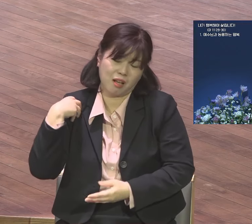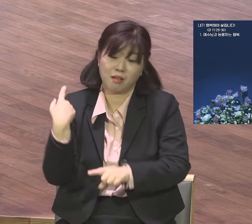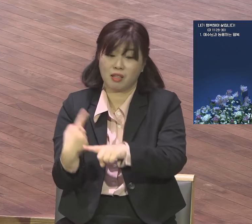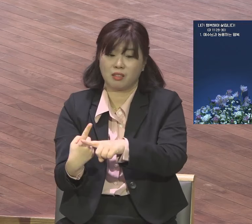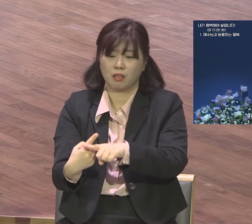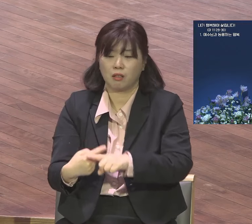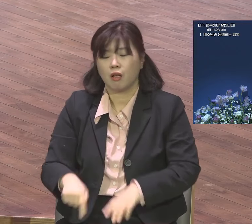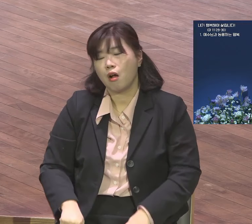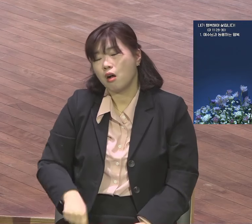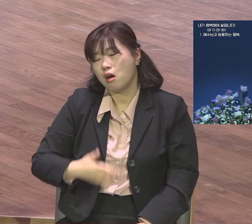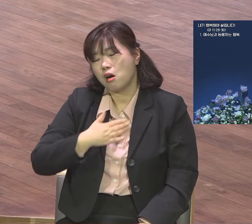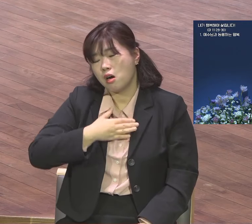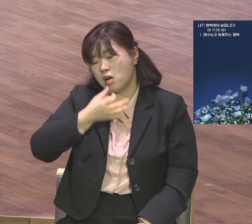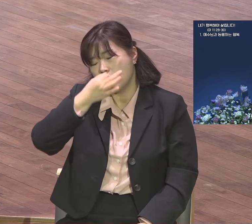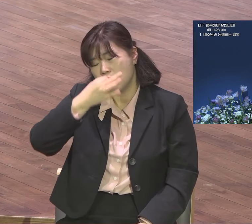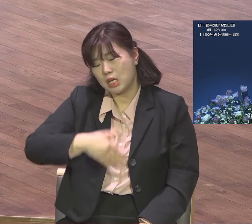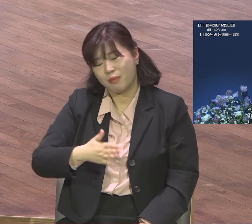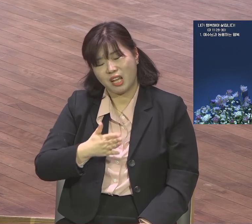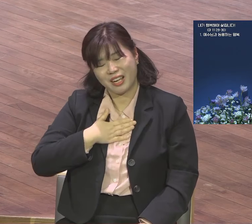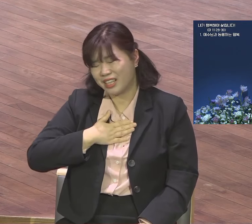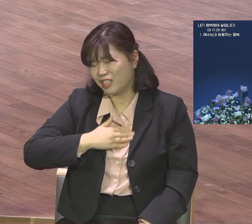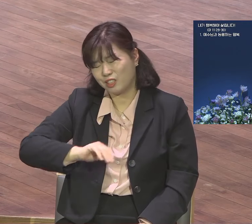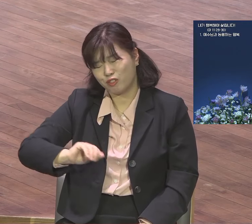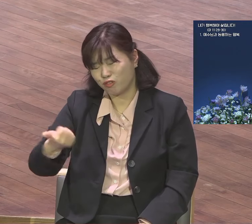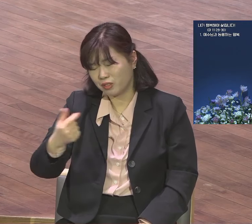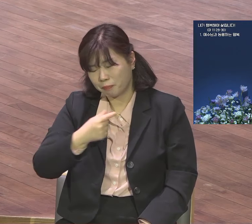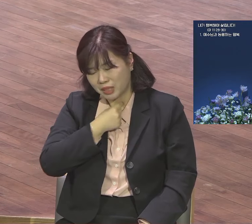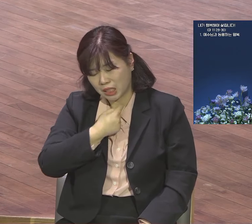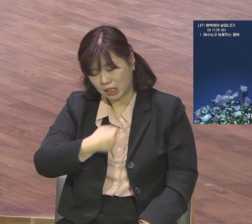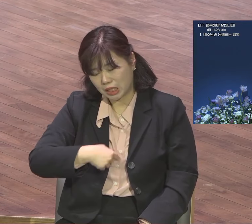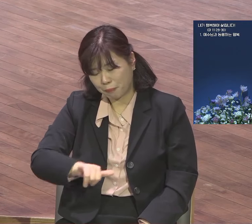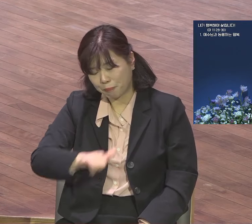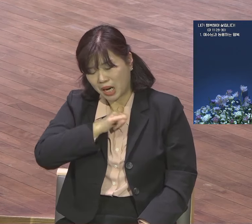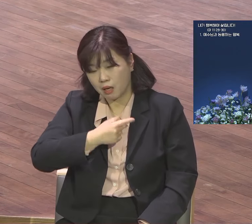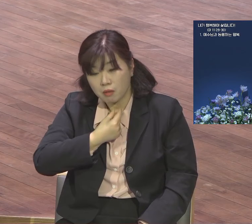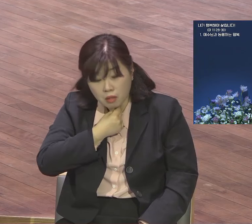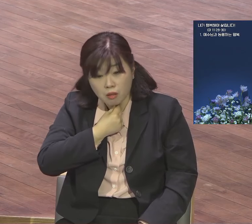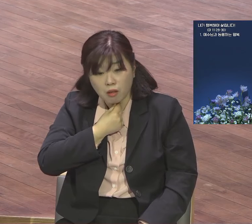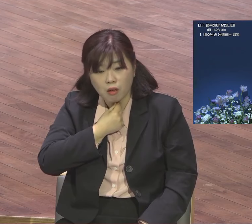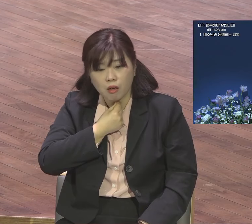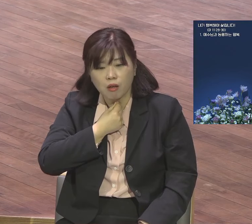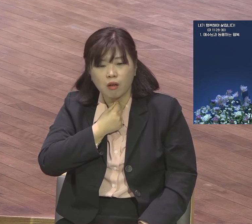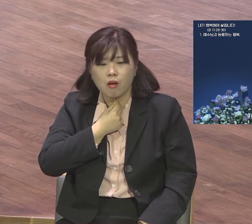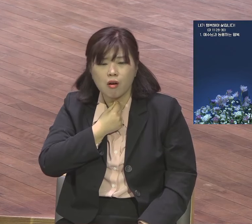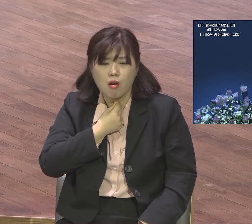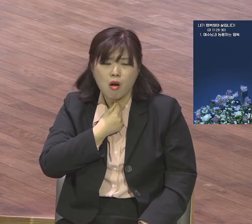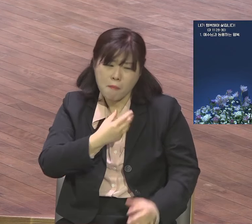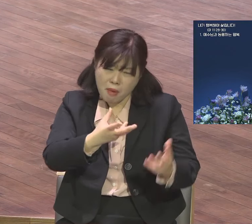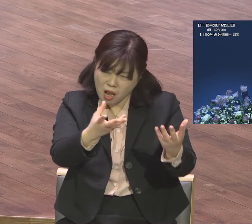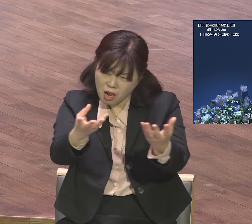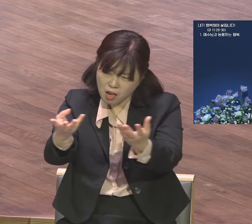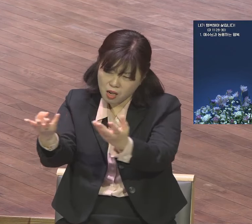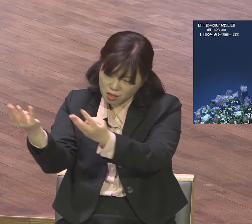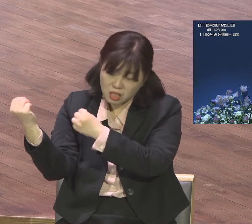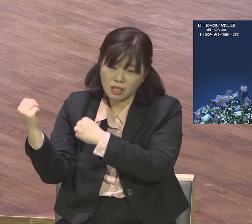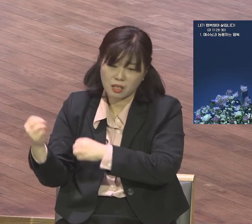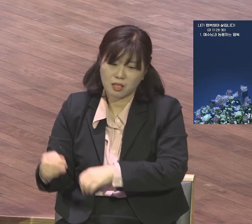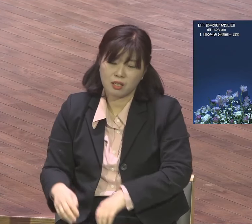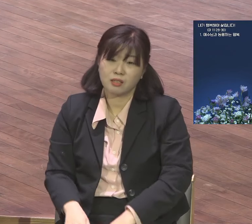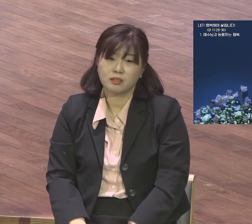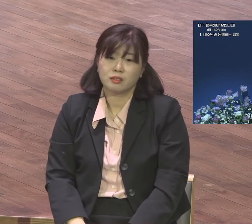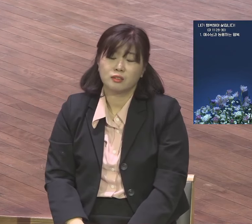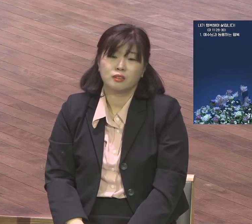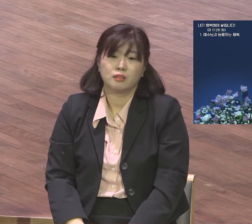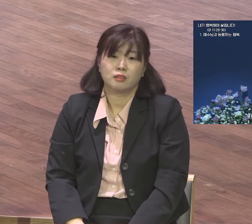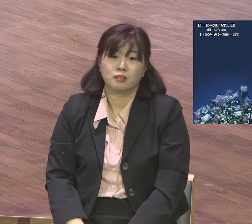떠나고 싶다라는 말이 입 밖으로 자연스럽게 흘러나옵니다. 성도님들이 한 주간